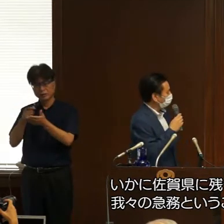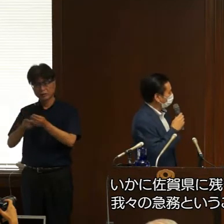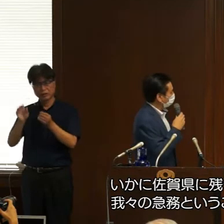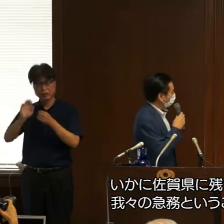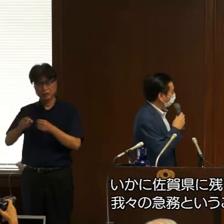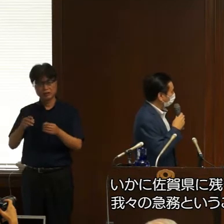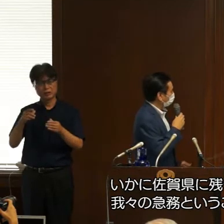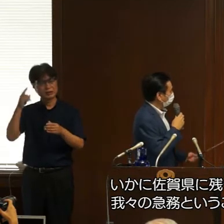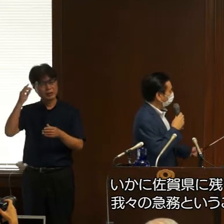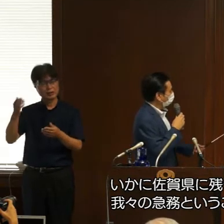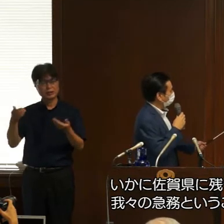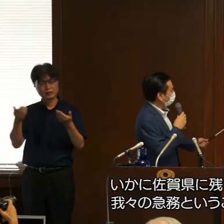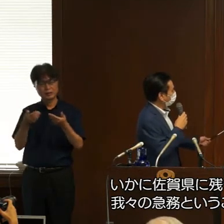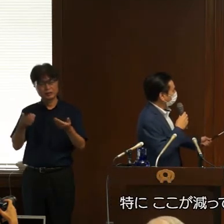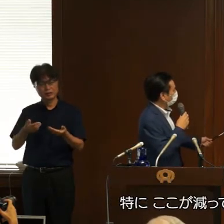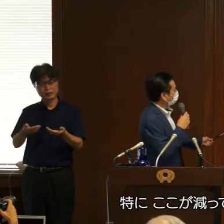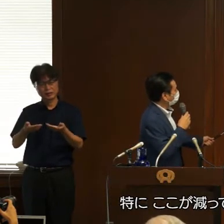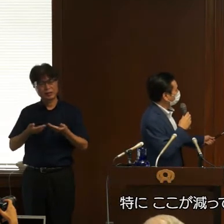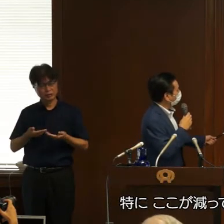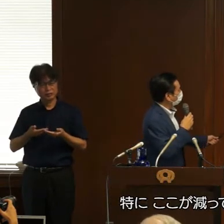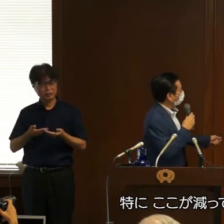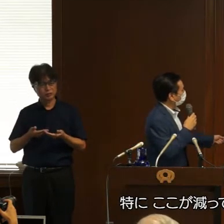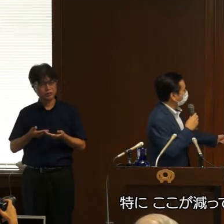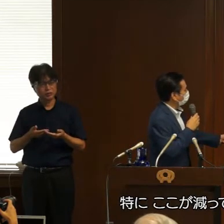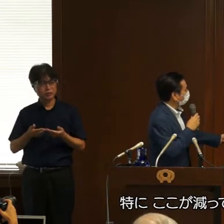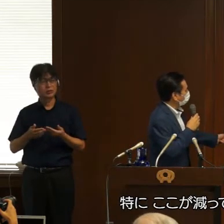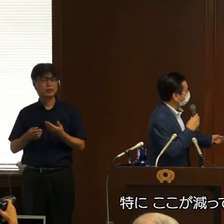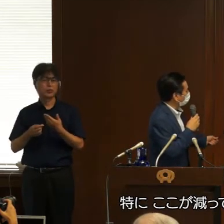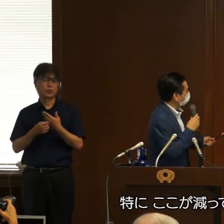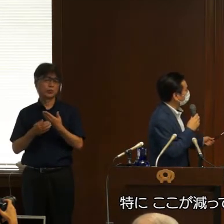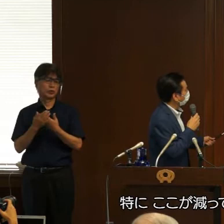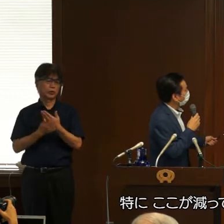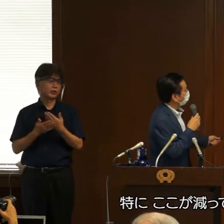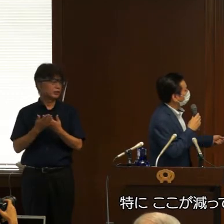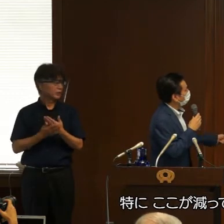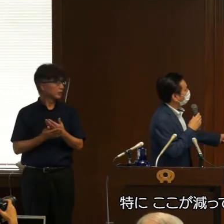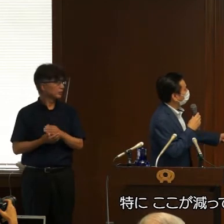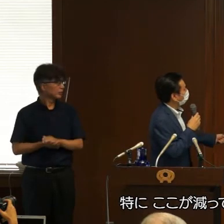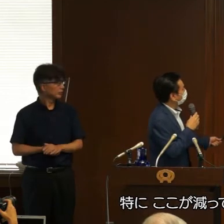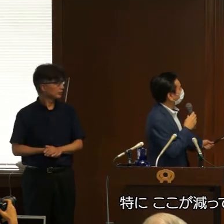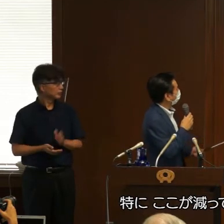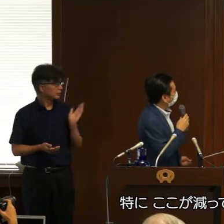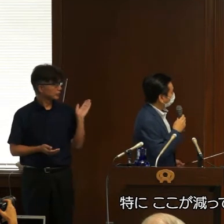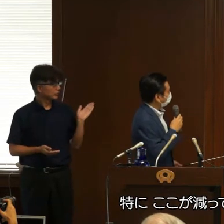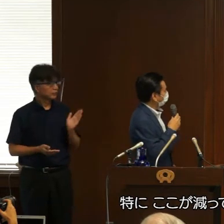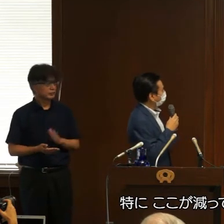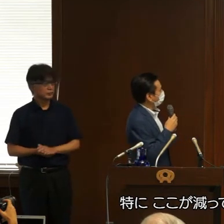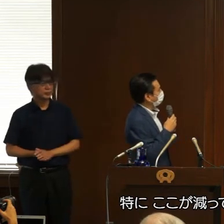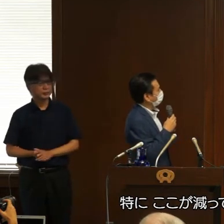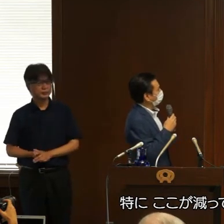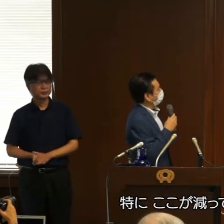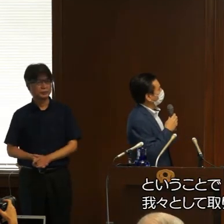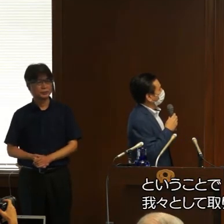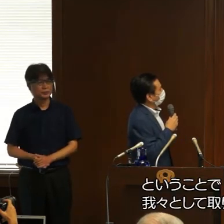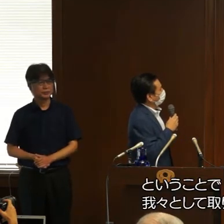務ということになっています。特にここがこう減ってしまいますからですね、はい、